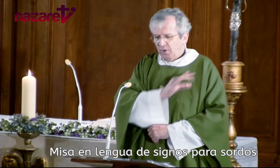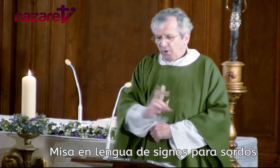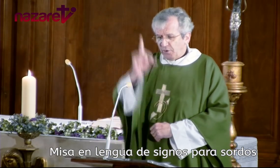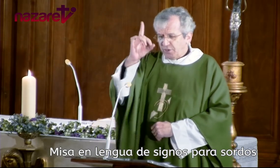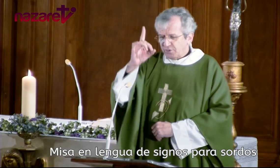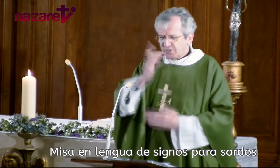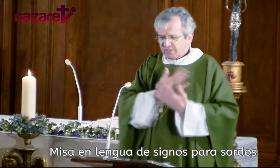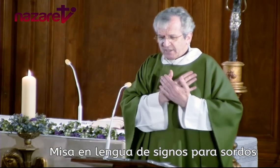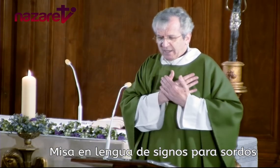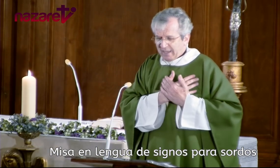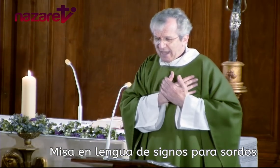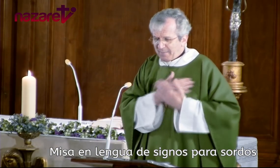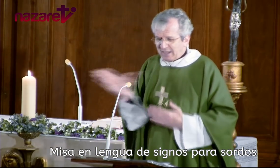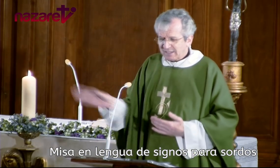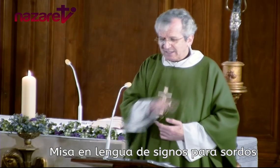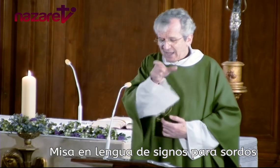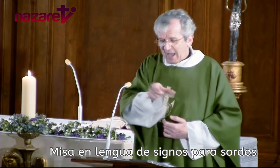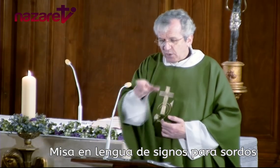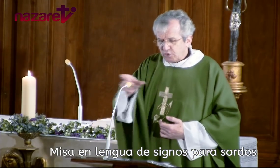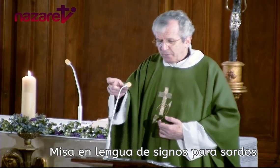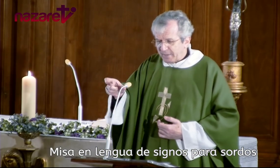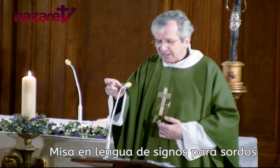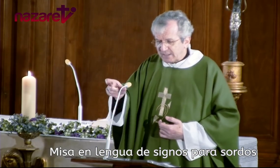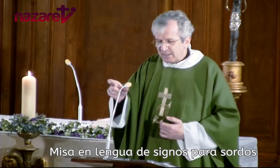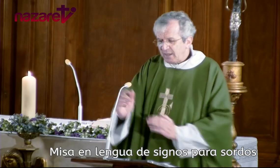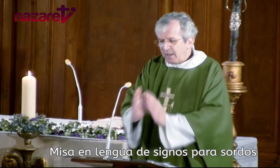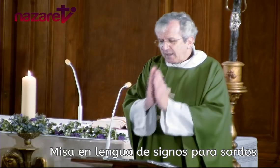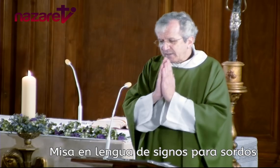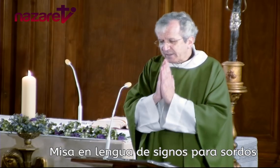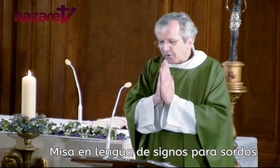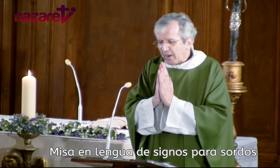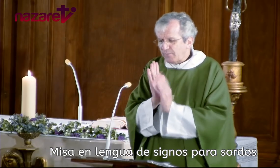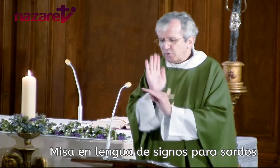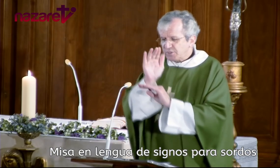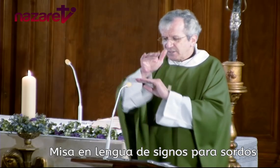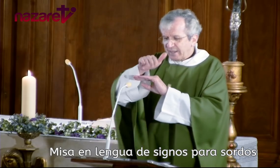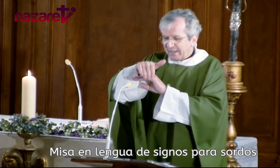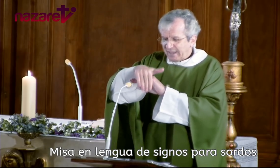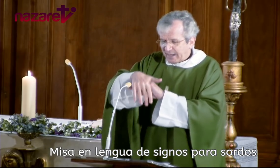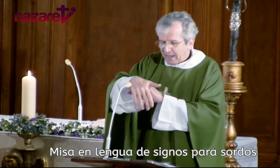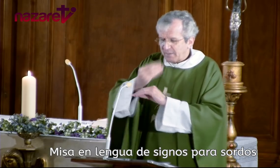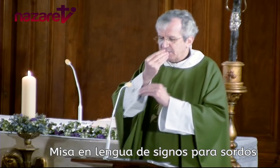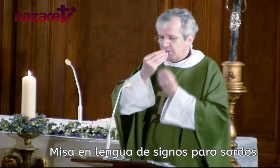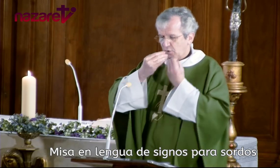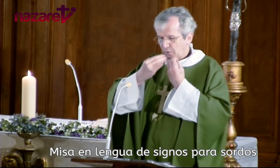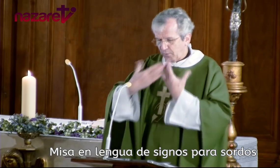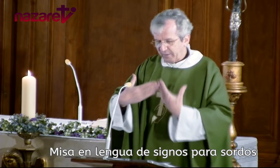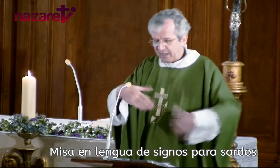Oh Dios, que amas a los hombres, te rogamos que derrames con